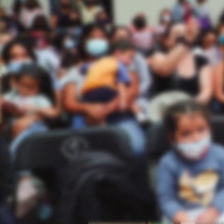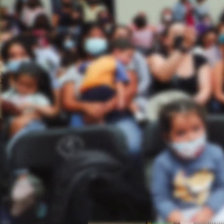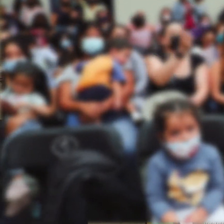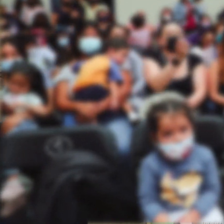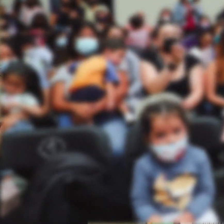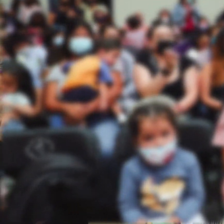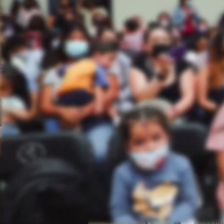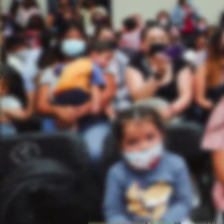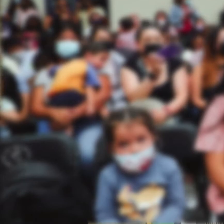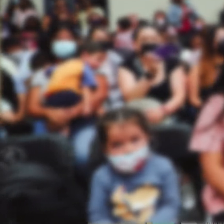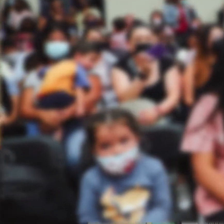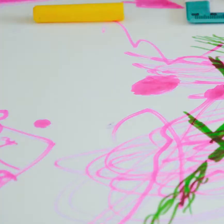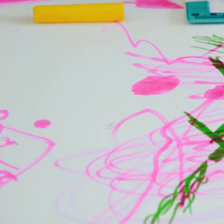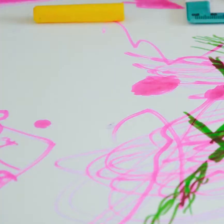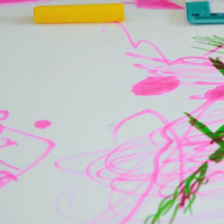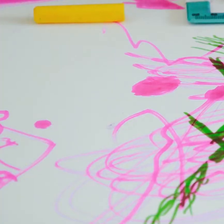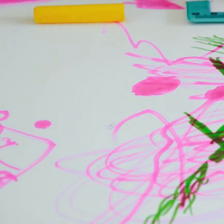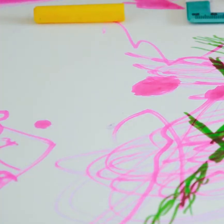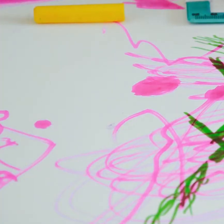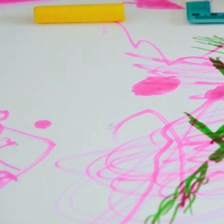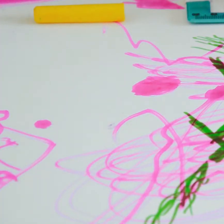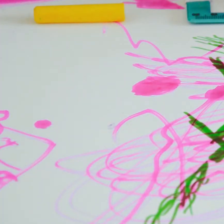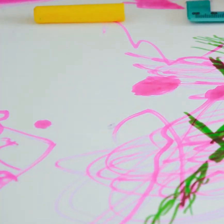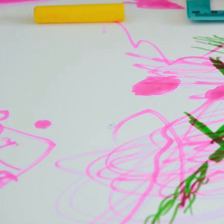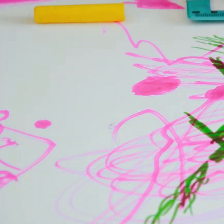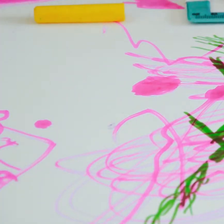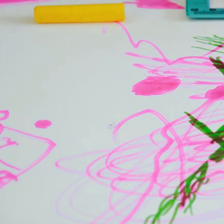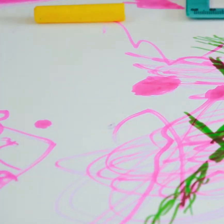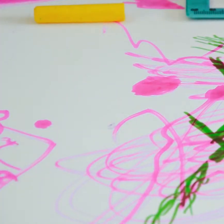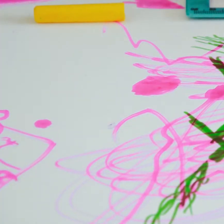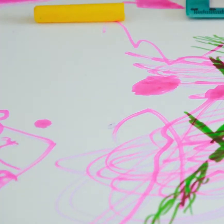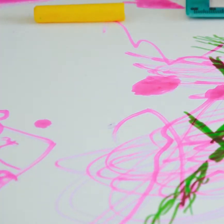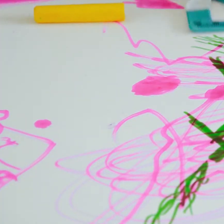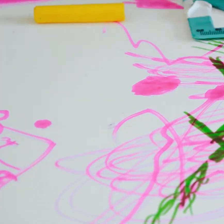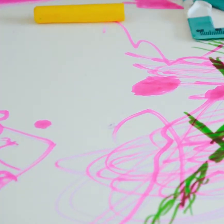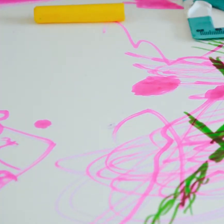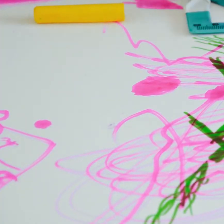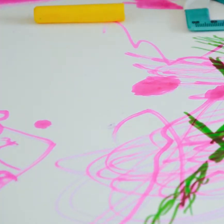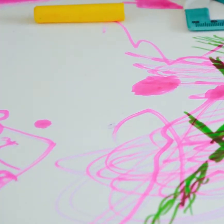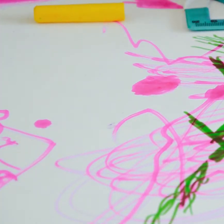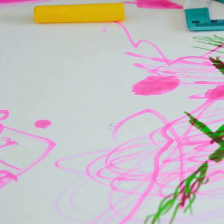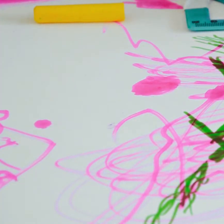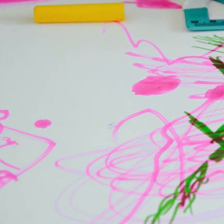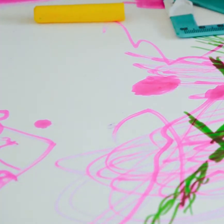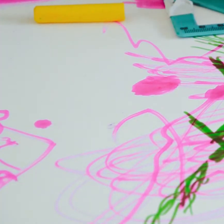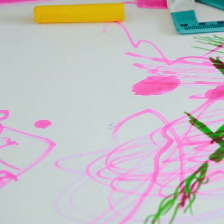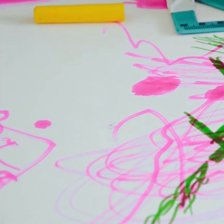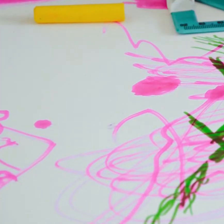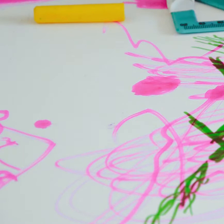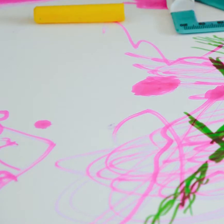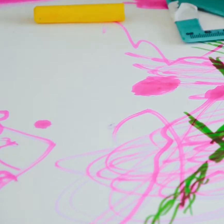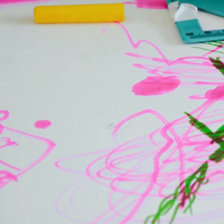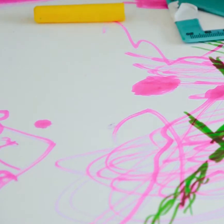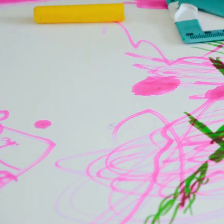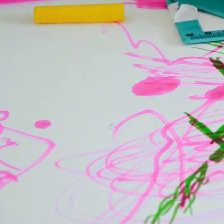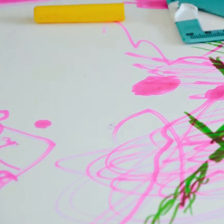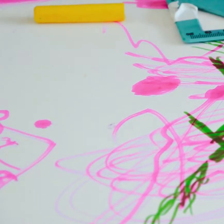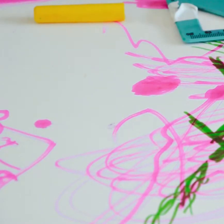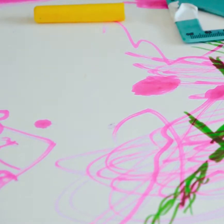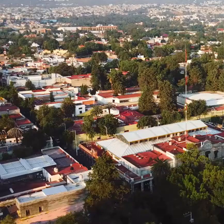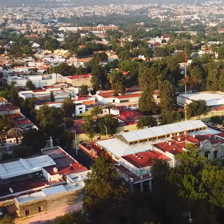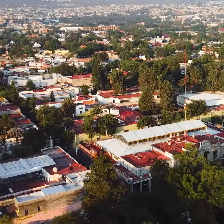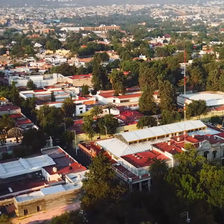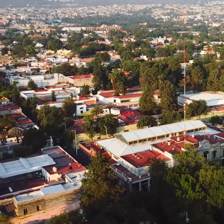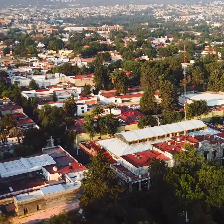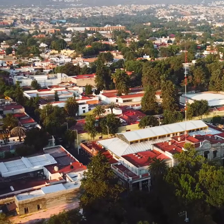Esto en esta primera etapa. Quiero agradecer la presencia de la maestra Alfa Eliana González Magallanes. Hoy ustedes se